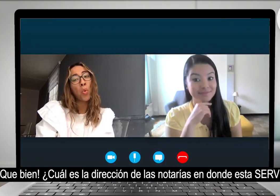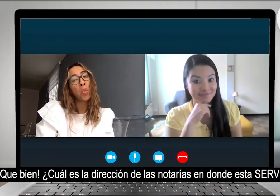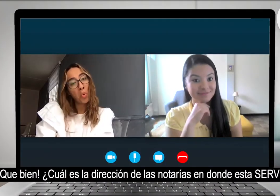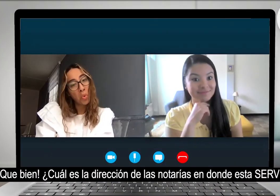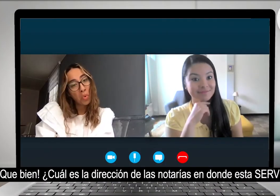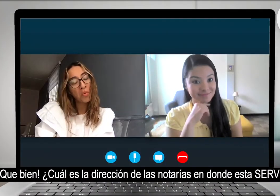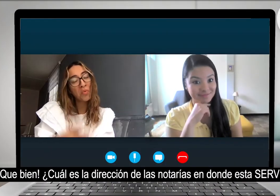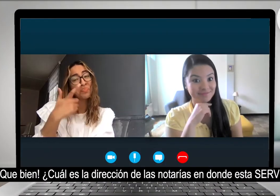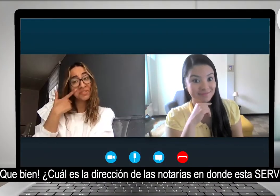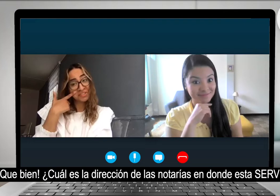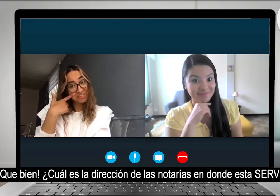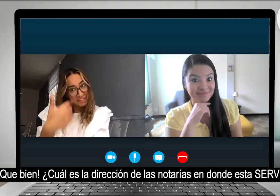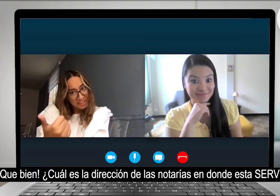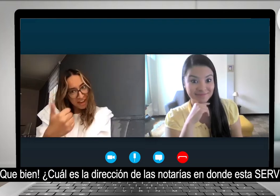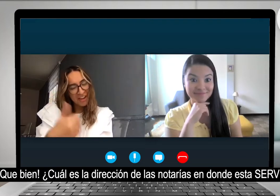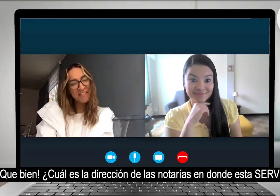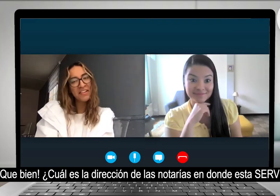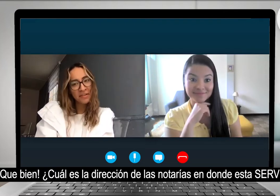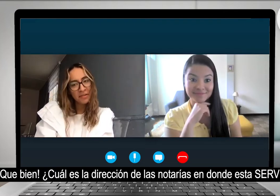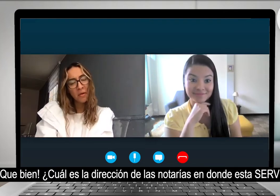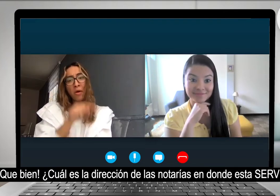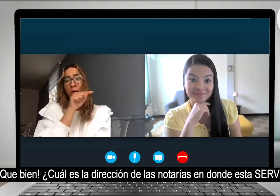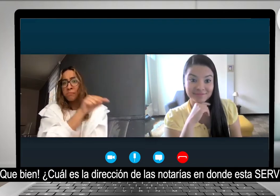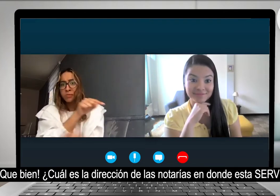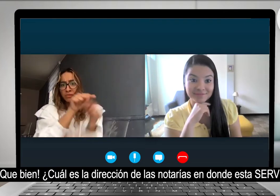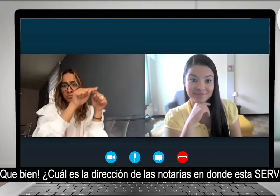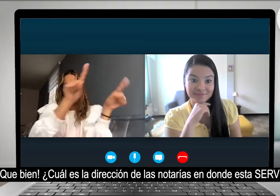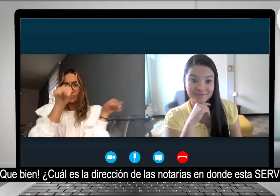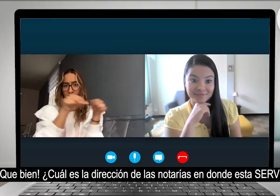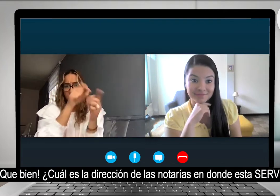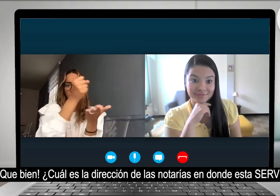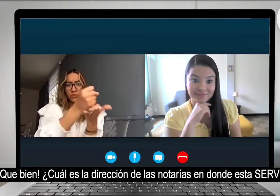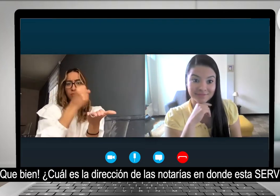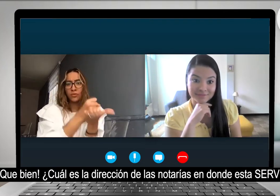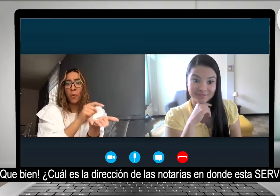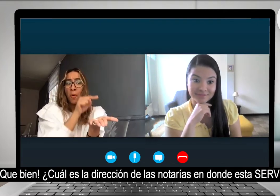¡Qué bien! ¿Cuál es la dirección de las notarías en donde está Servir?